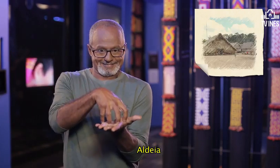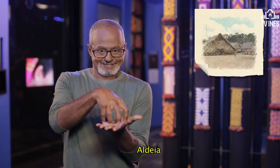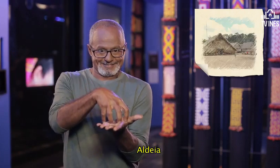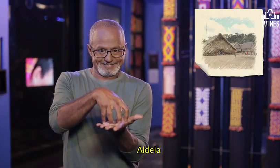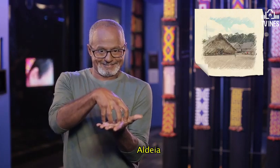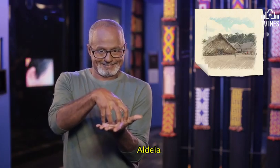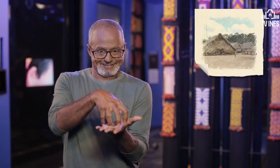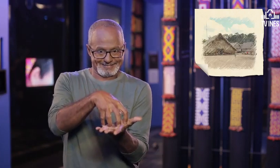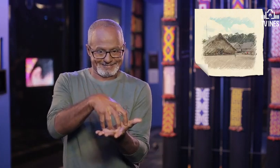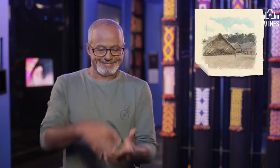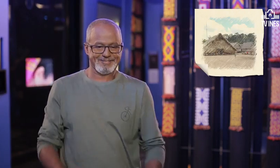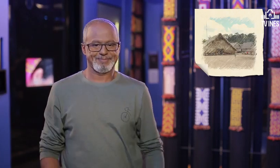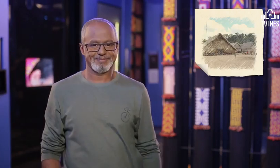aldeia,